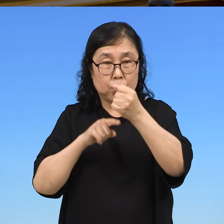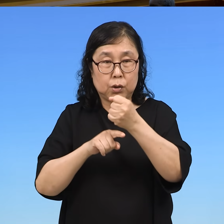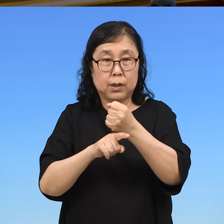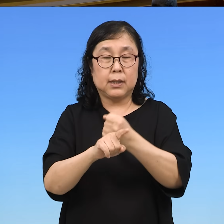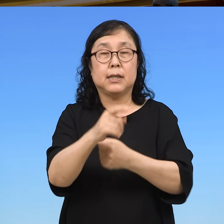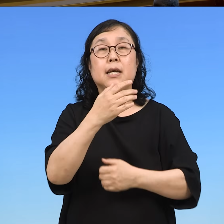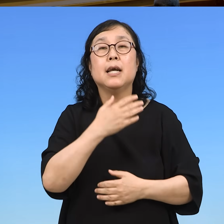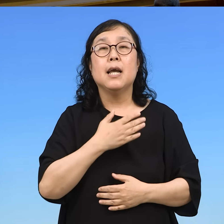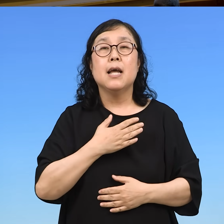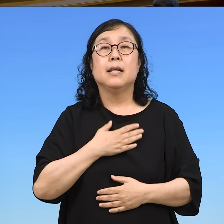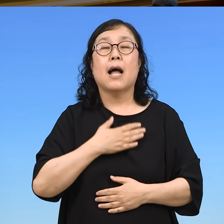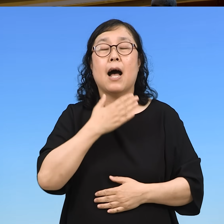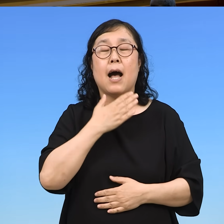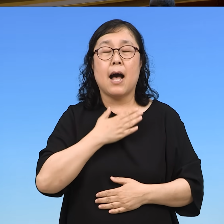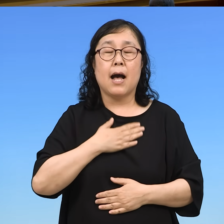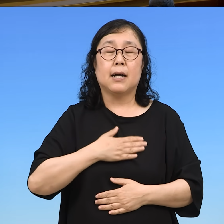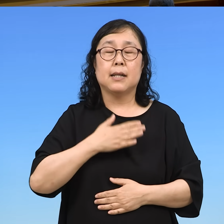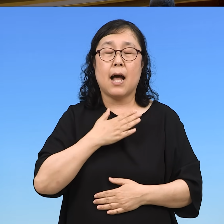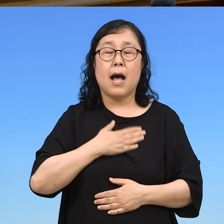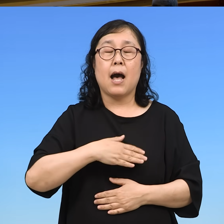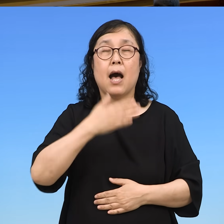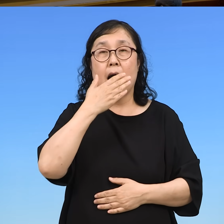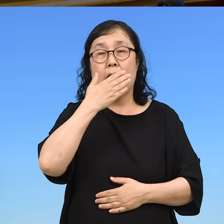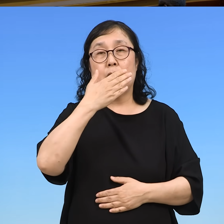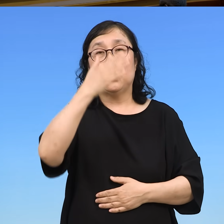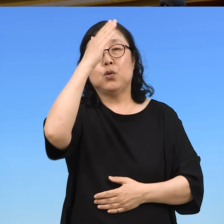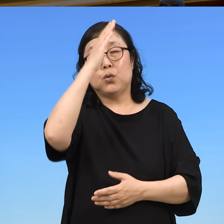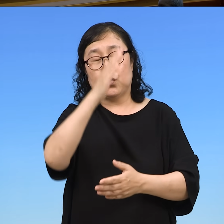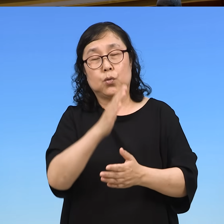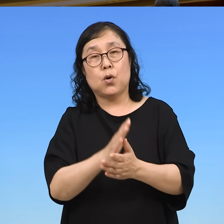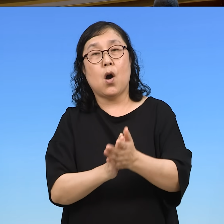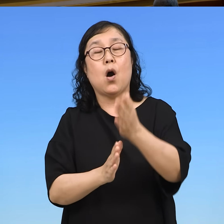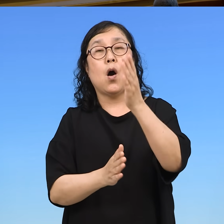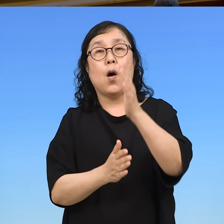난 알 수 없도다.